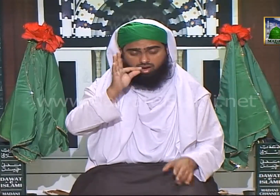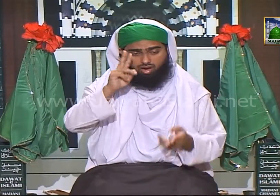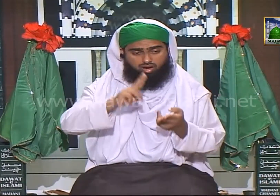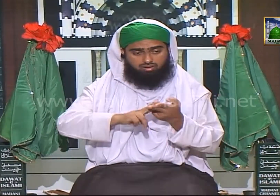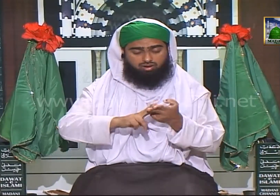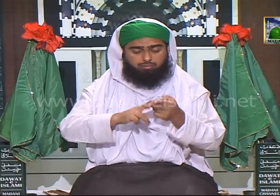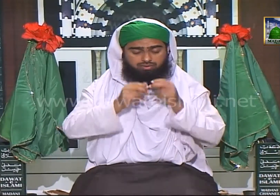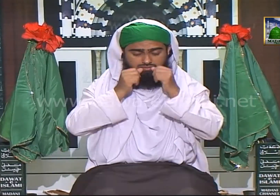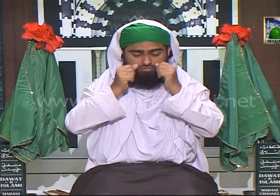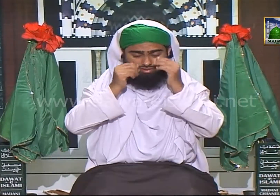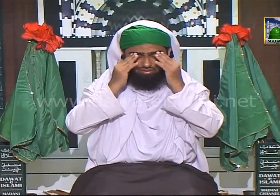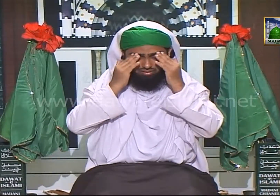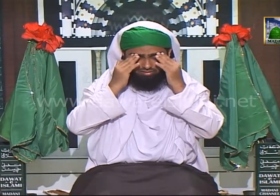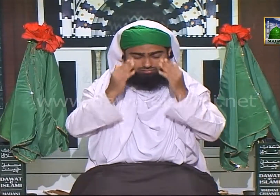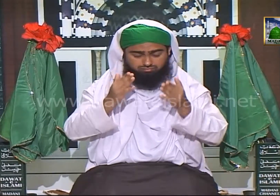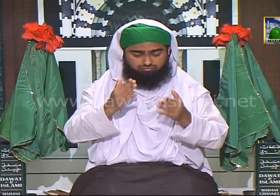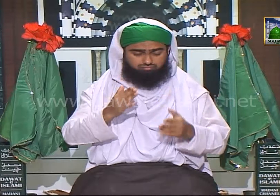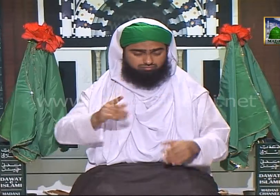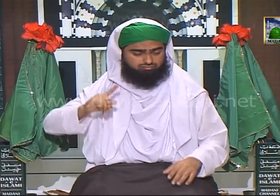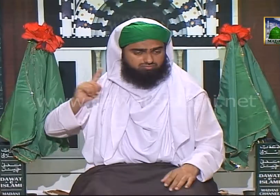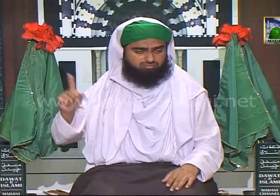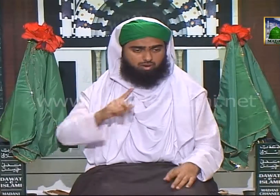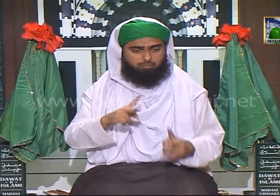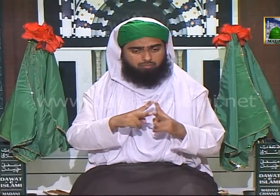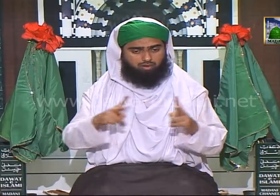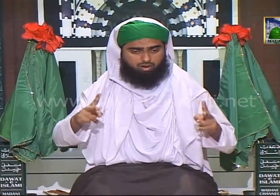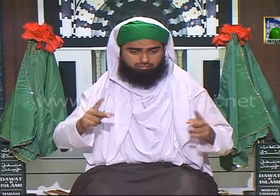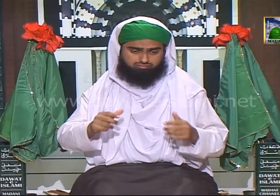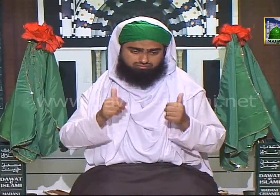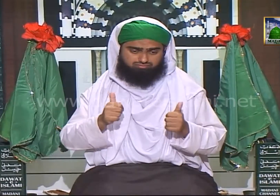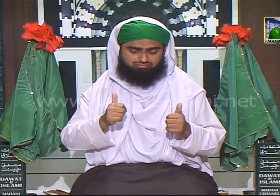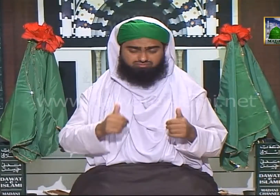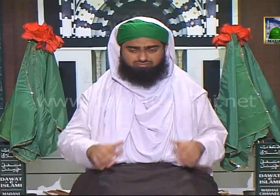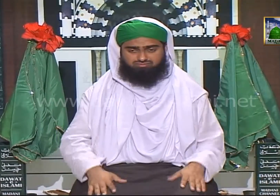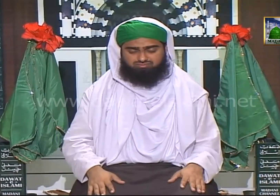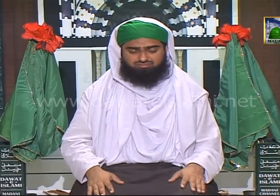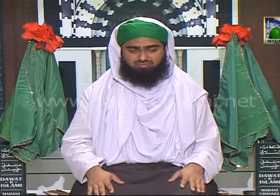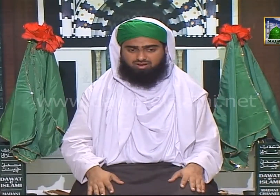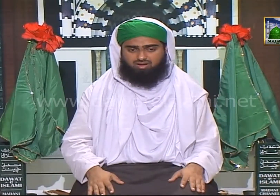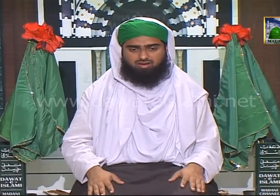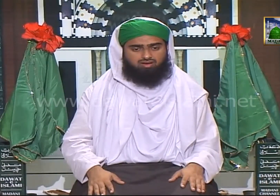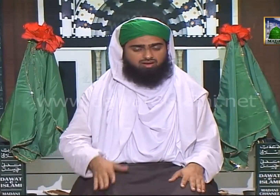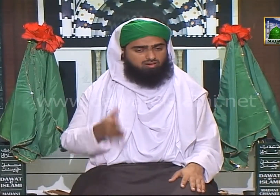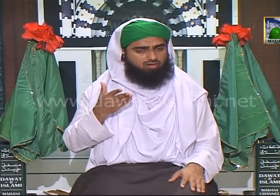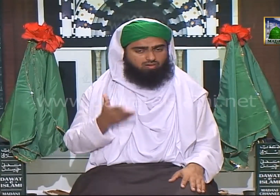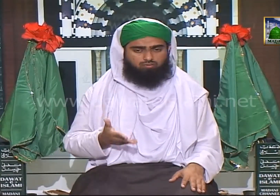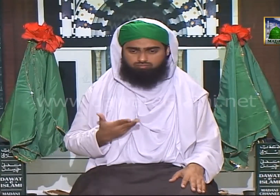خیانت نہیں کرتا۔ ادریس علیہ السلام آج کل کے درزیوں کی طرح کپڑا نہیں نکال لیتے، الٹے سیدھے فیشن کے کپڑے نہیں سیتے، کچے بٹن نہیں چھوڑ